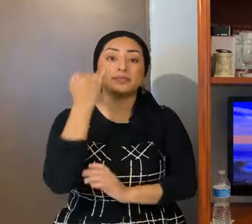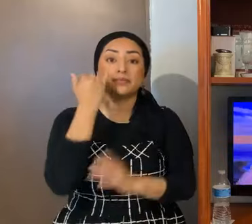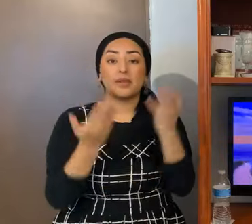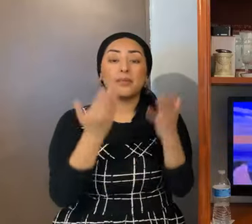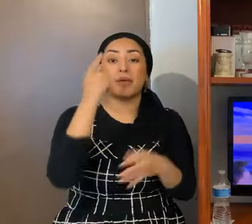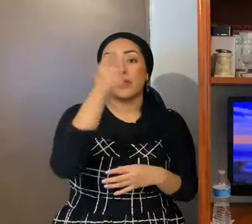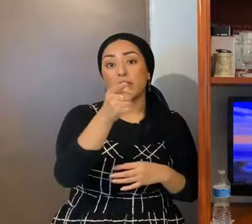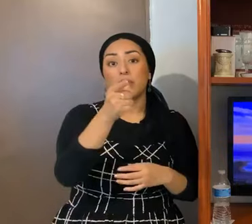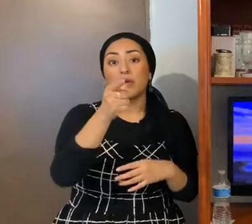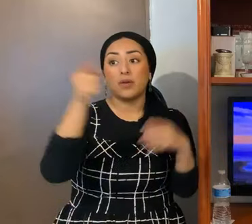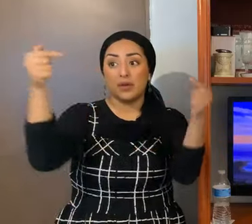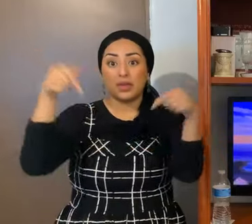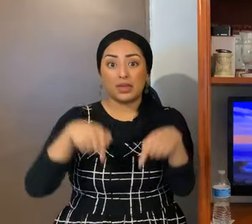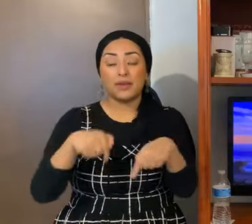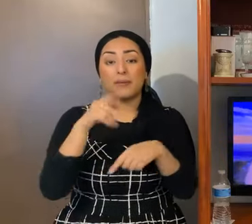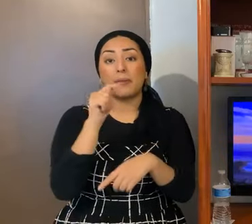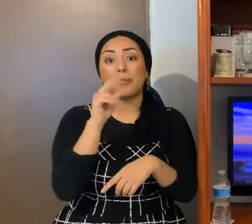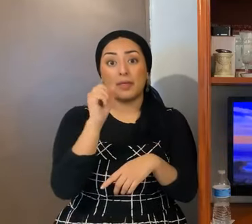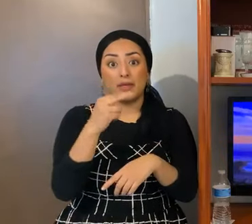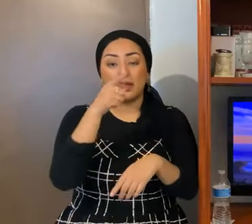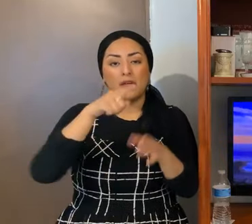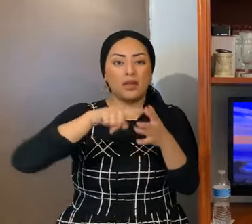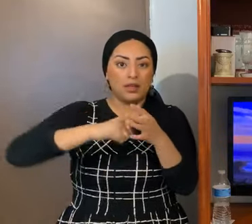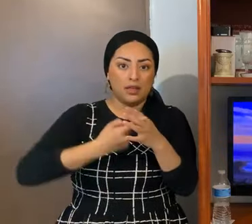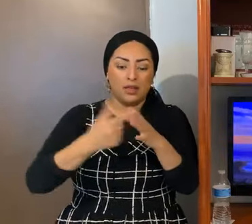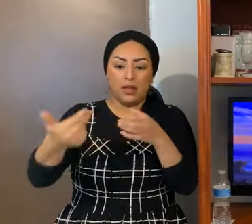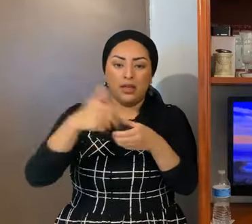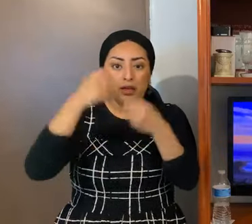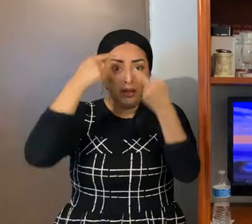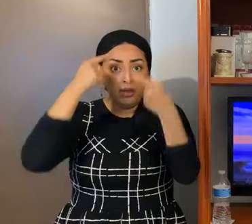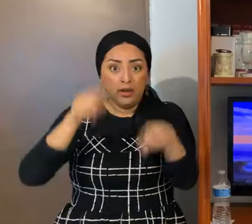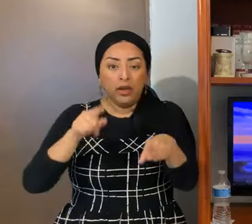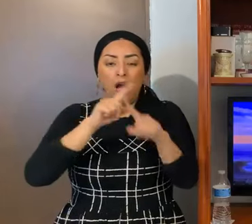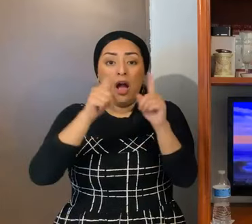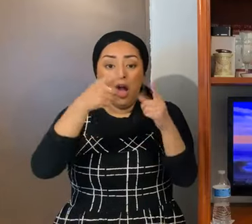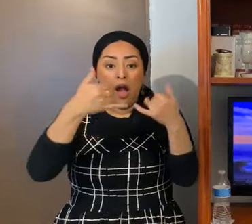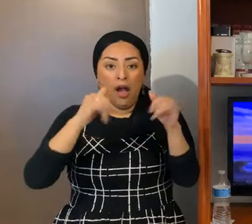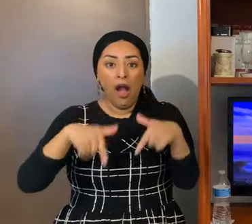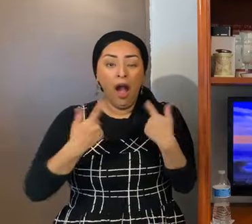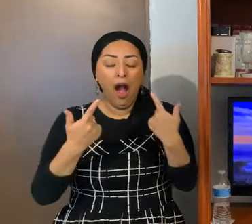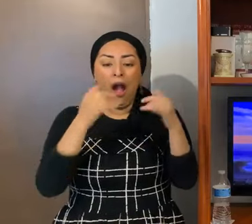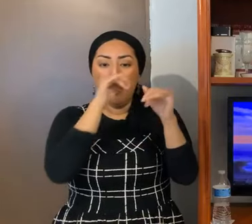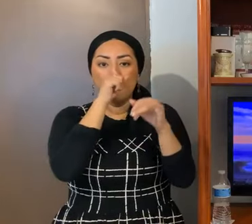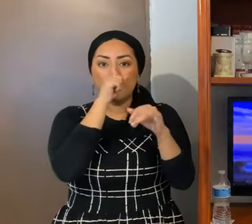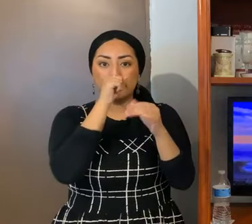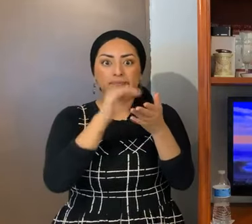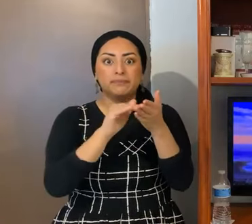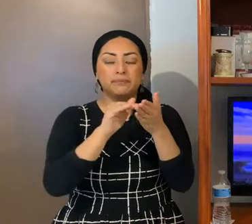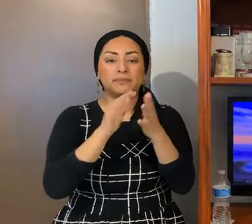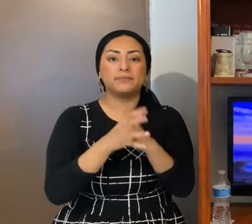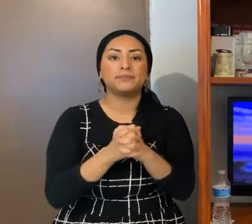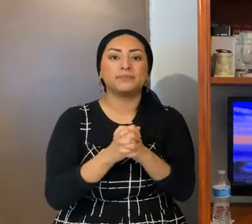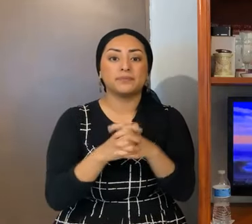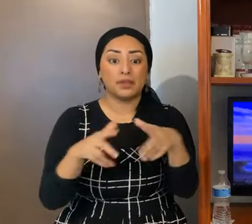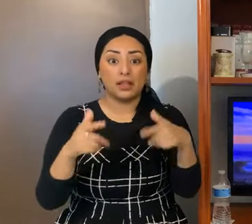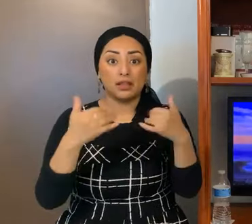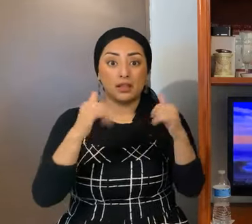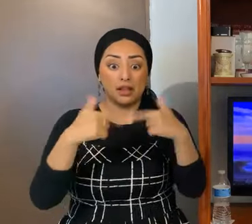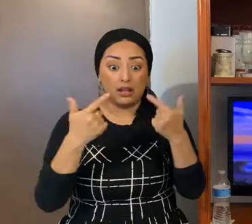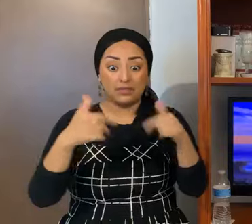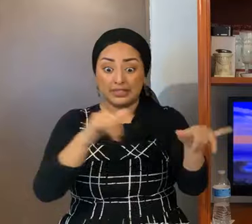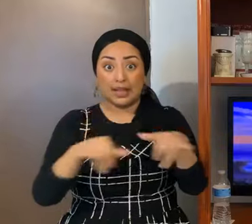a lo mejor veniste a la Torah y empezaste a entrar a los pactos, pero sigues viviendo igual, ten cuidado, porque es